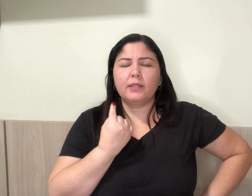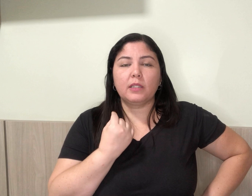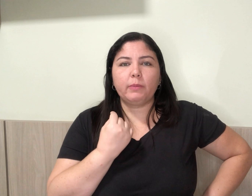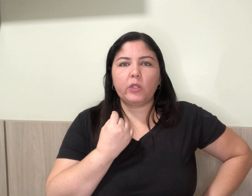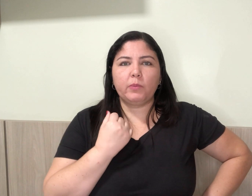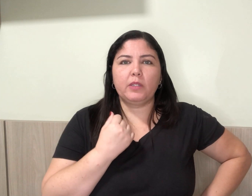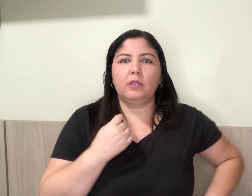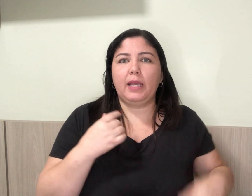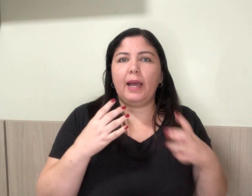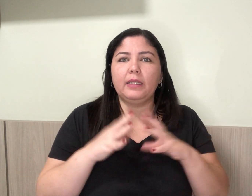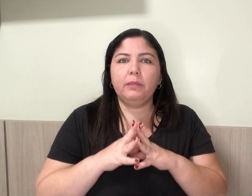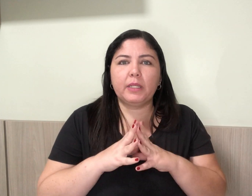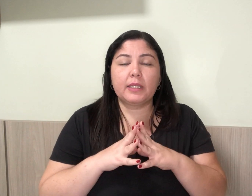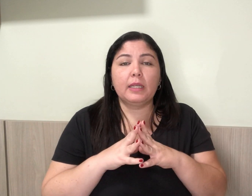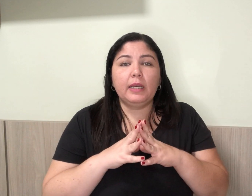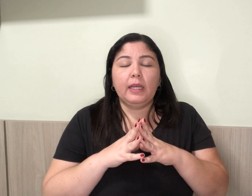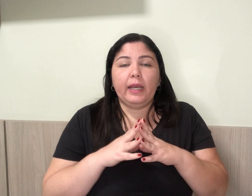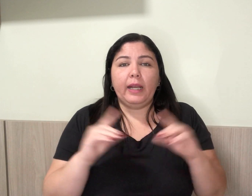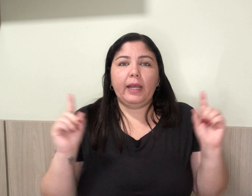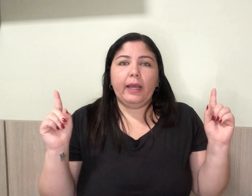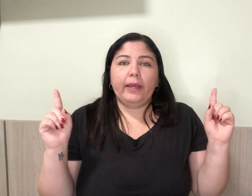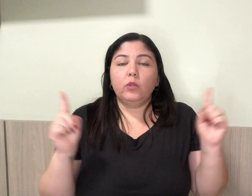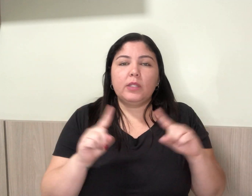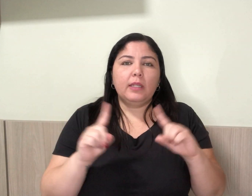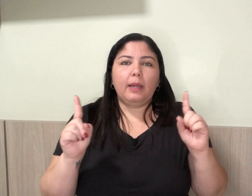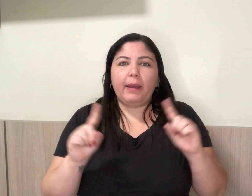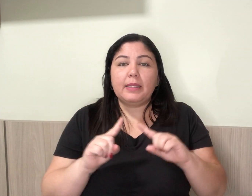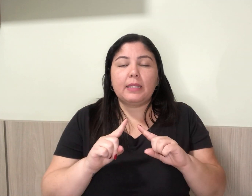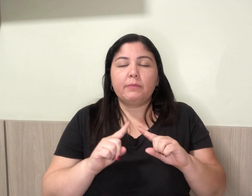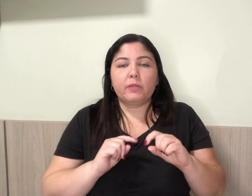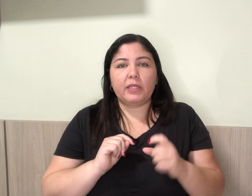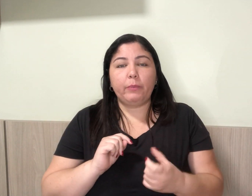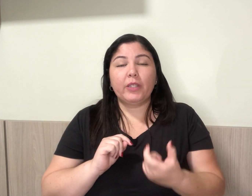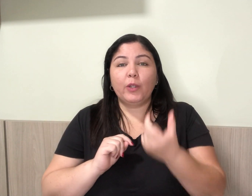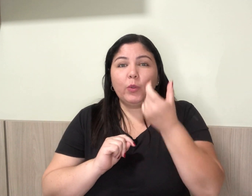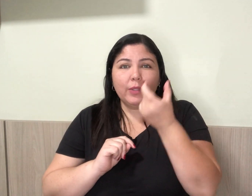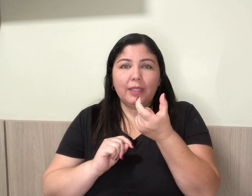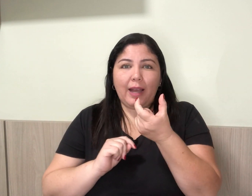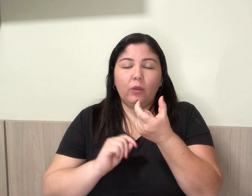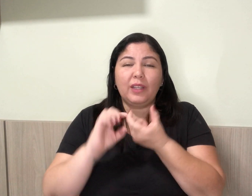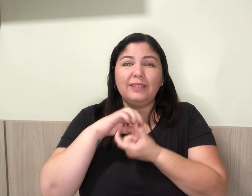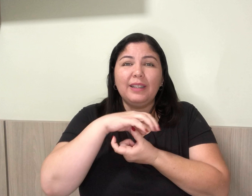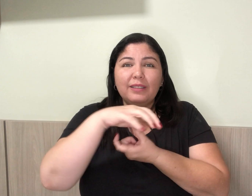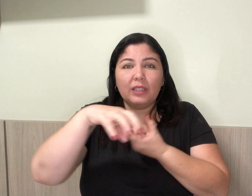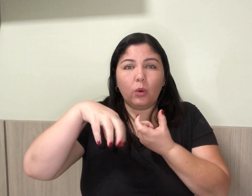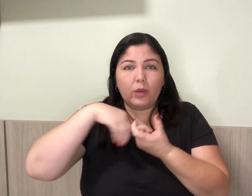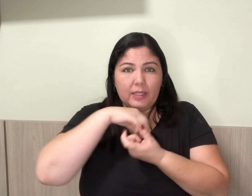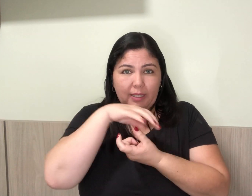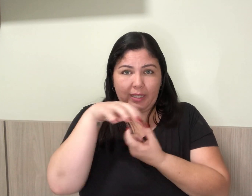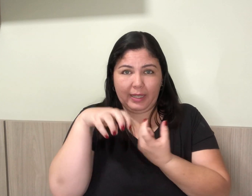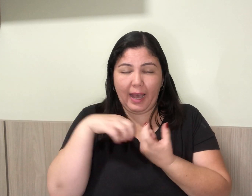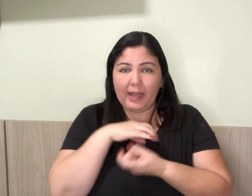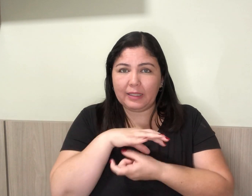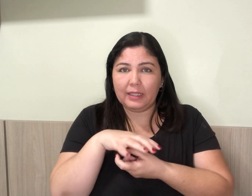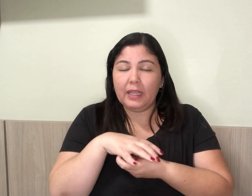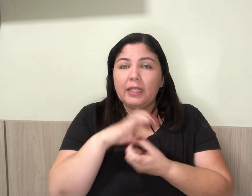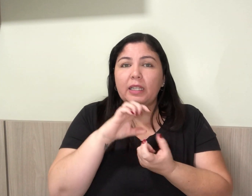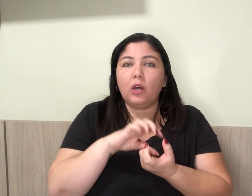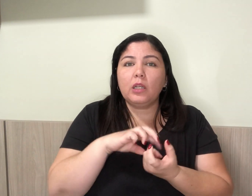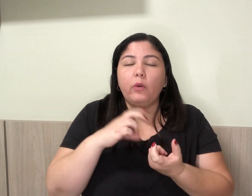vezes as pessoas pensam assim, Libras, ela é reduzida, é mais simples, mas é porque num sinal tem tanta coisa carregada que na hora que eu vou